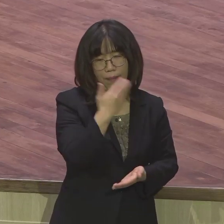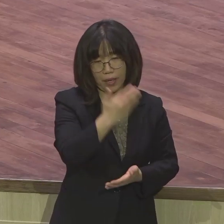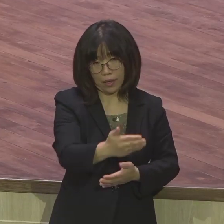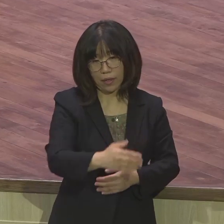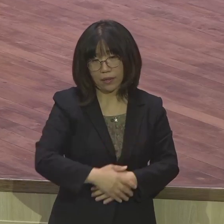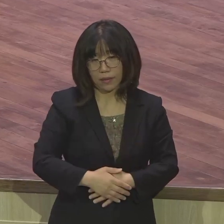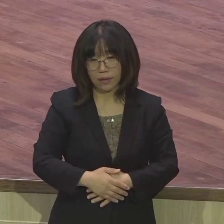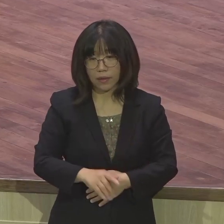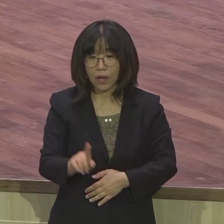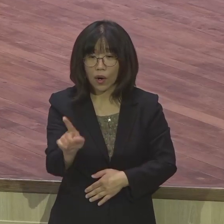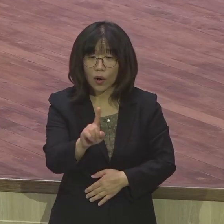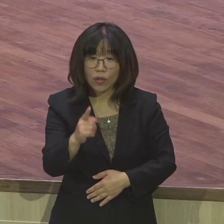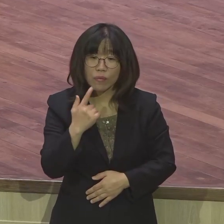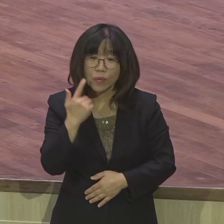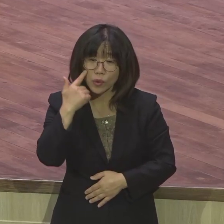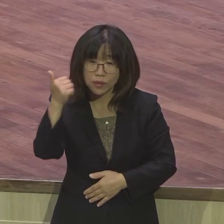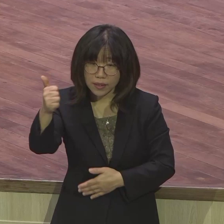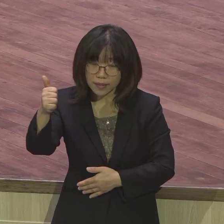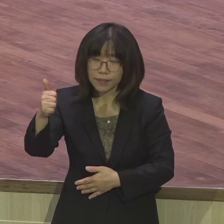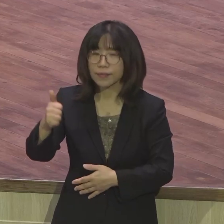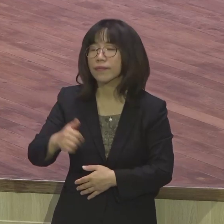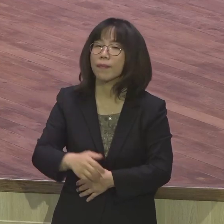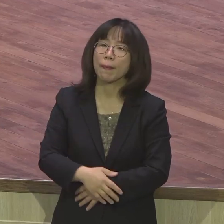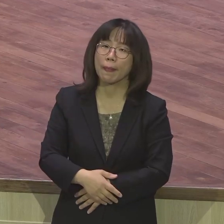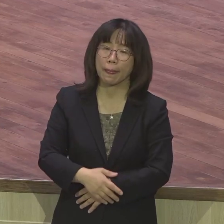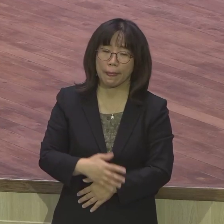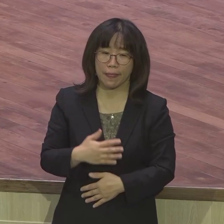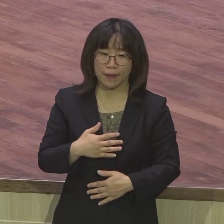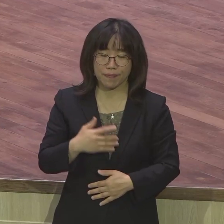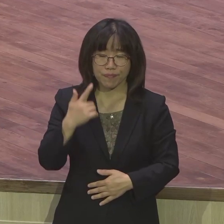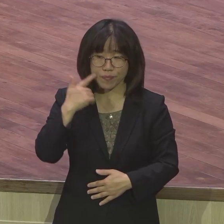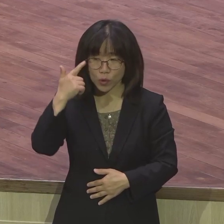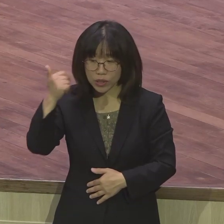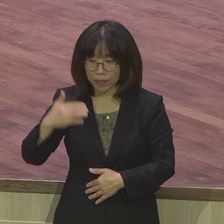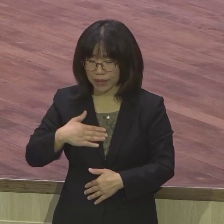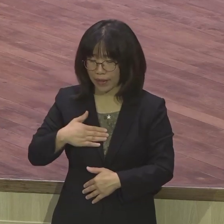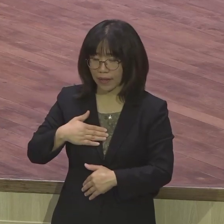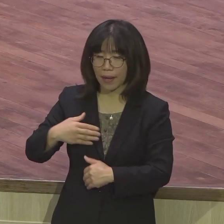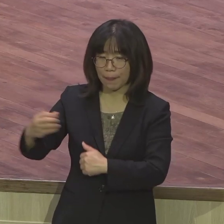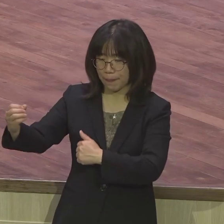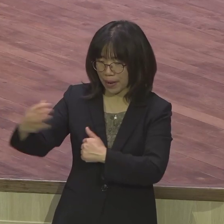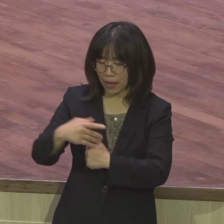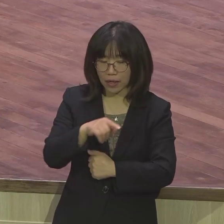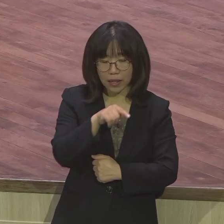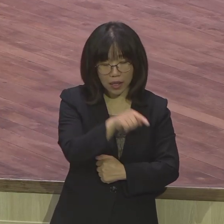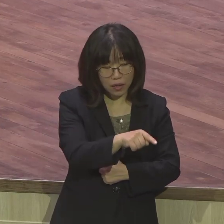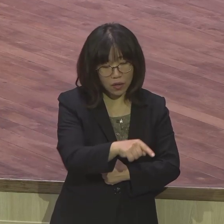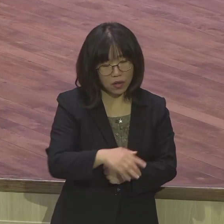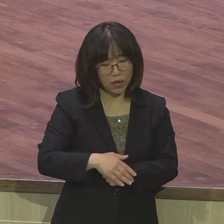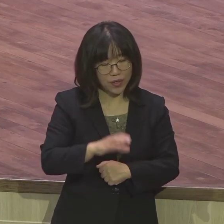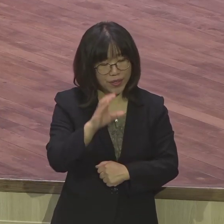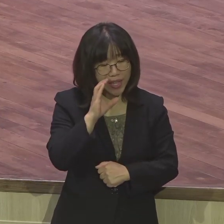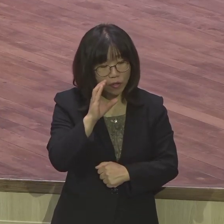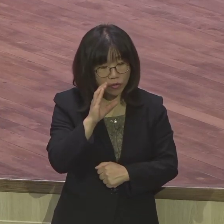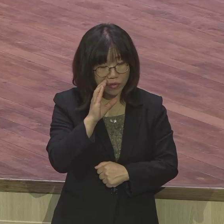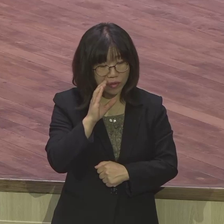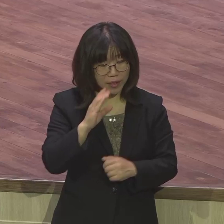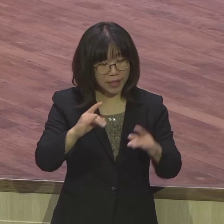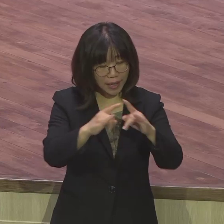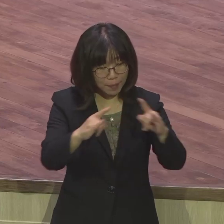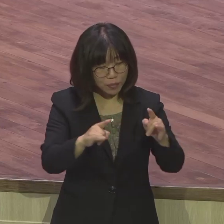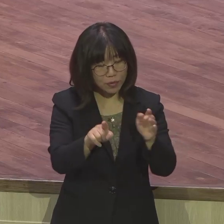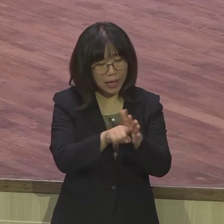어떤 목사님이 목사님 이번에 그 메시지 하실 때 태국 캠프 하시는 거 간증하는 거 기대됩니다 그랬더니